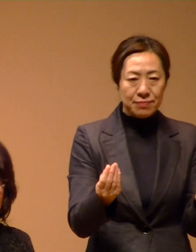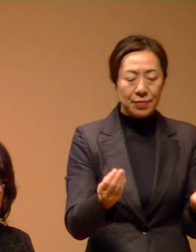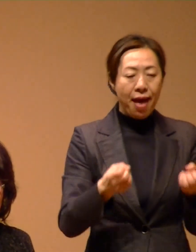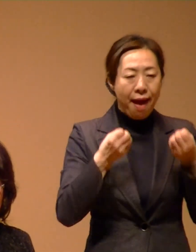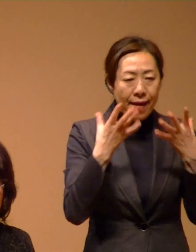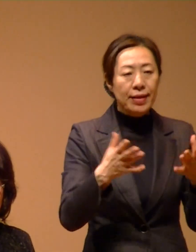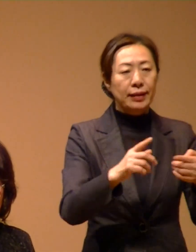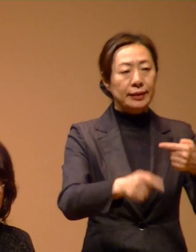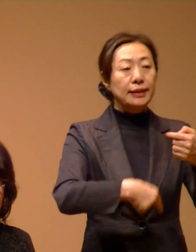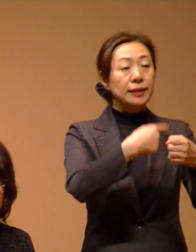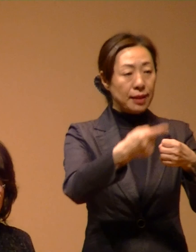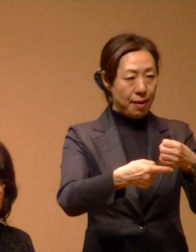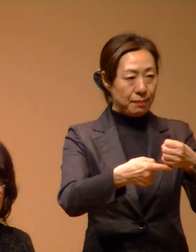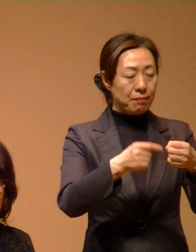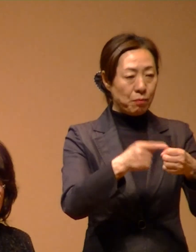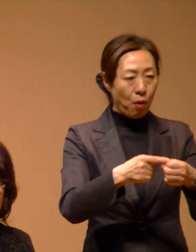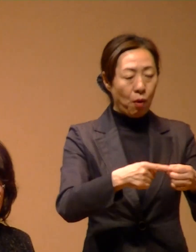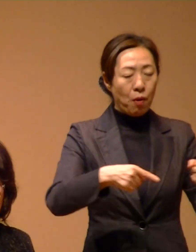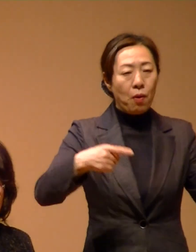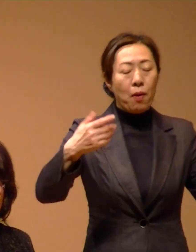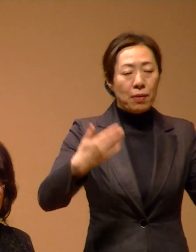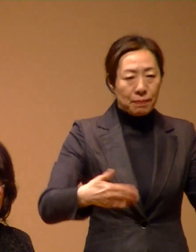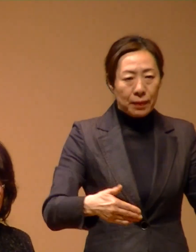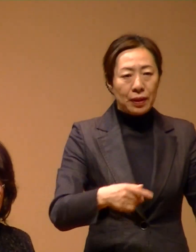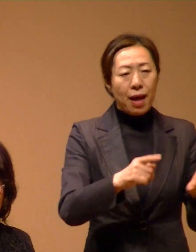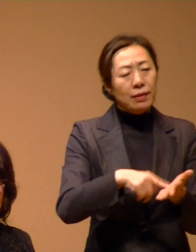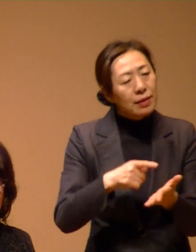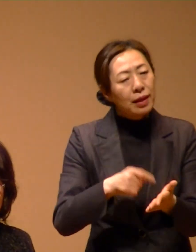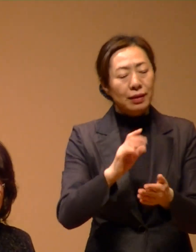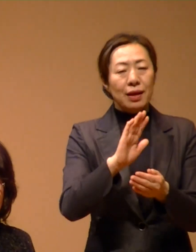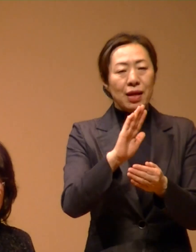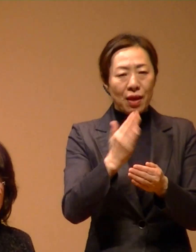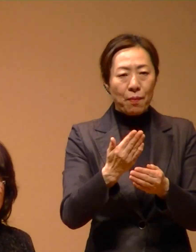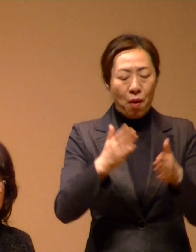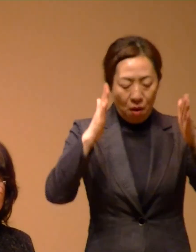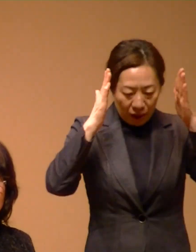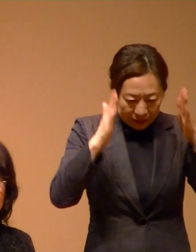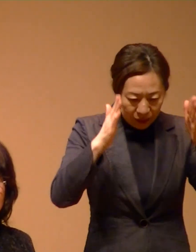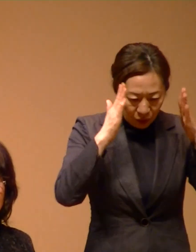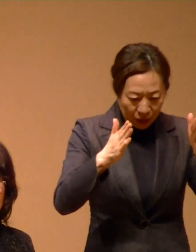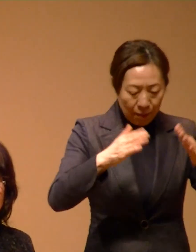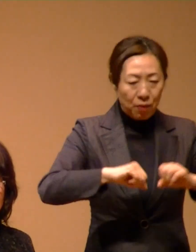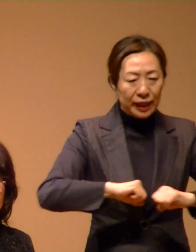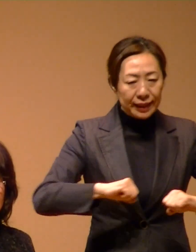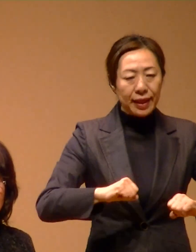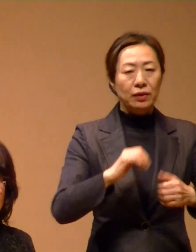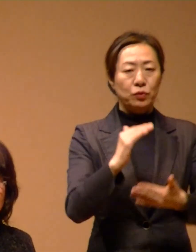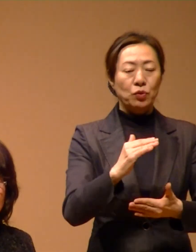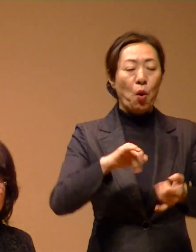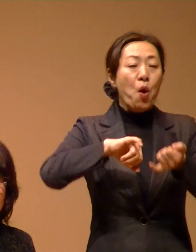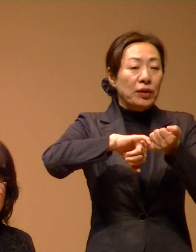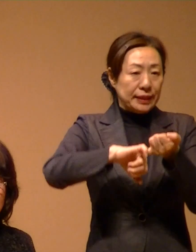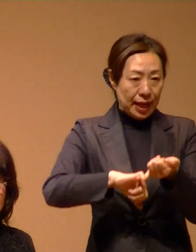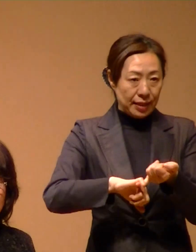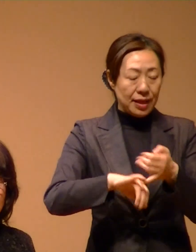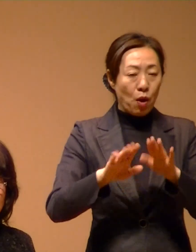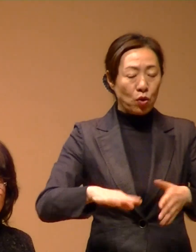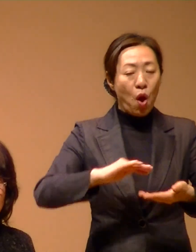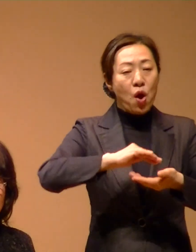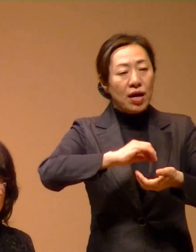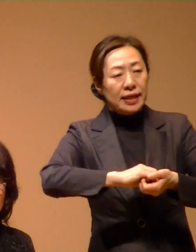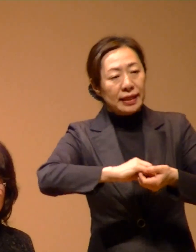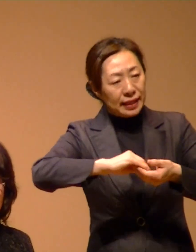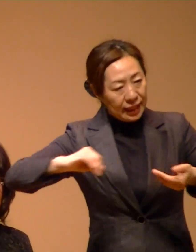もそれぞれ拙いけど精一杯に生きていくことを誓い合って、このリレートークを終